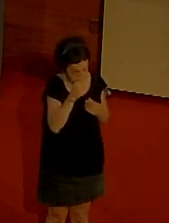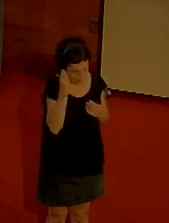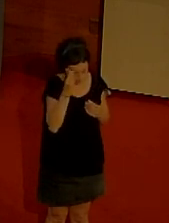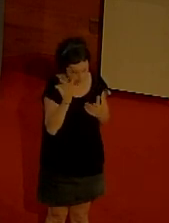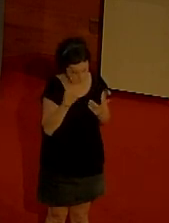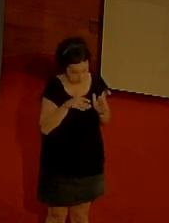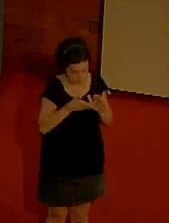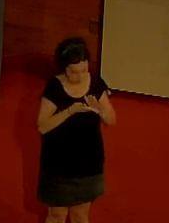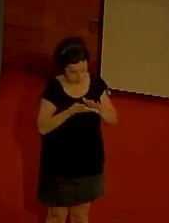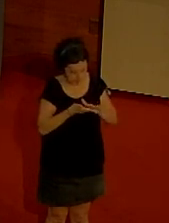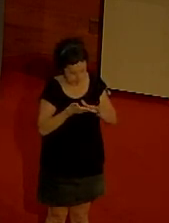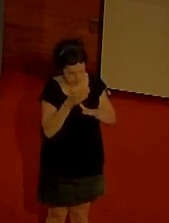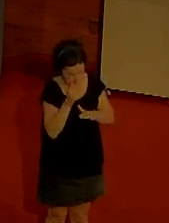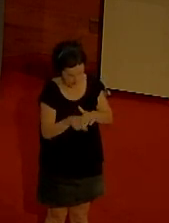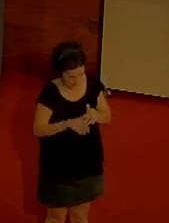perdón.